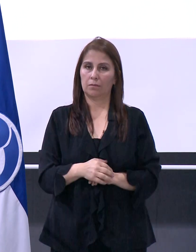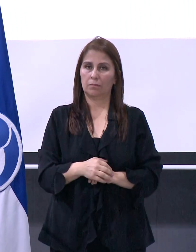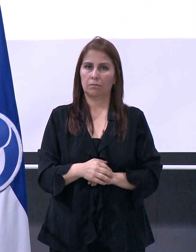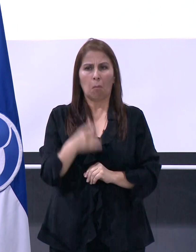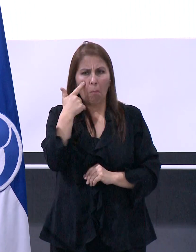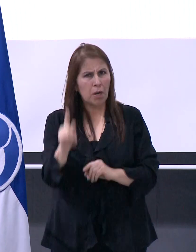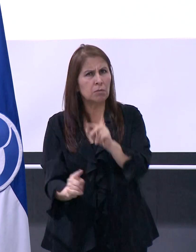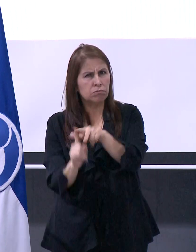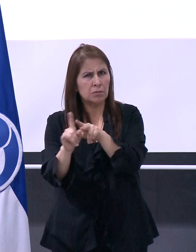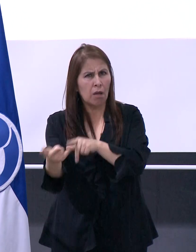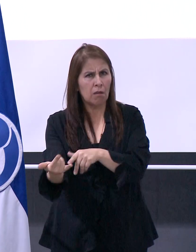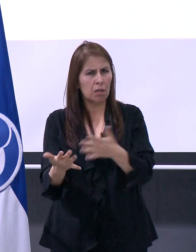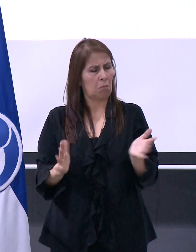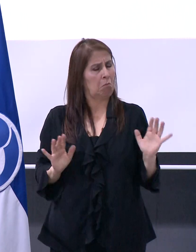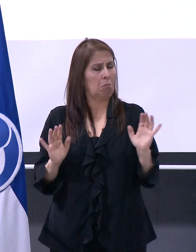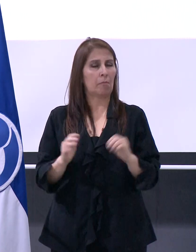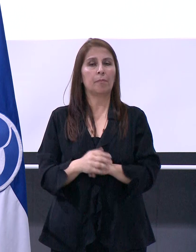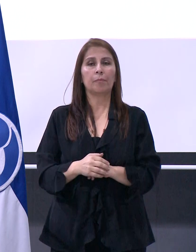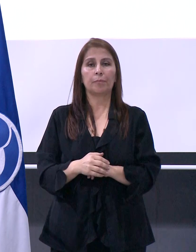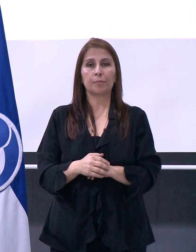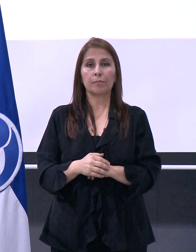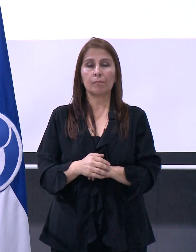a continuación propondremos